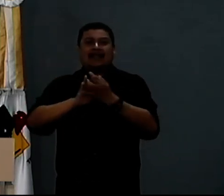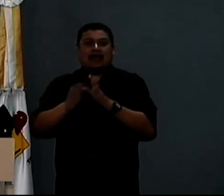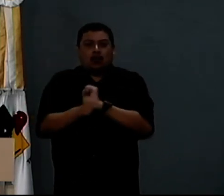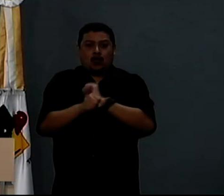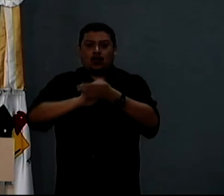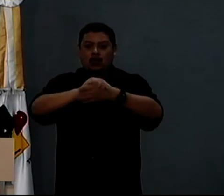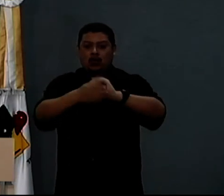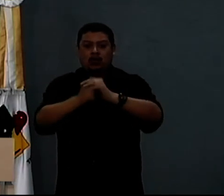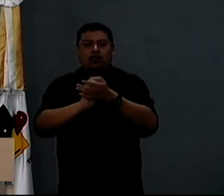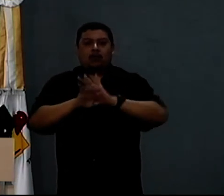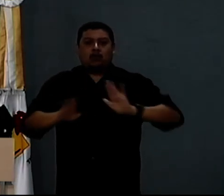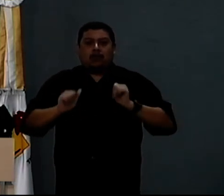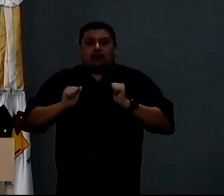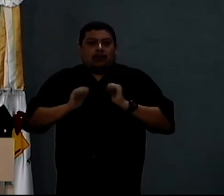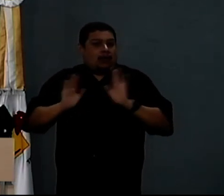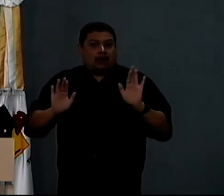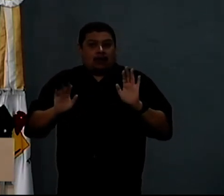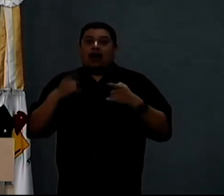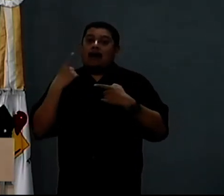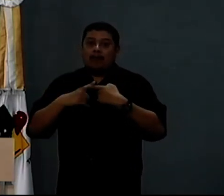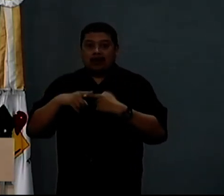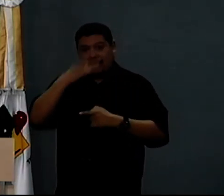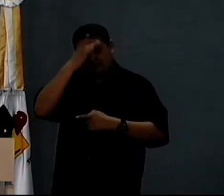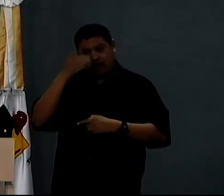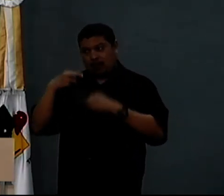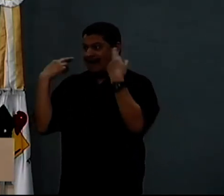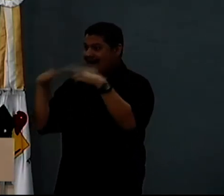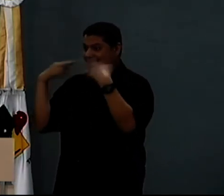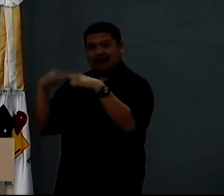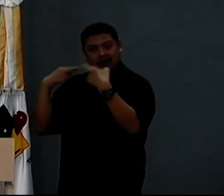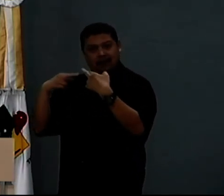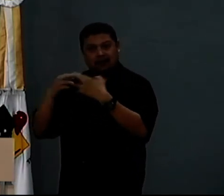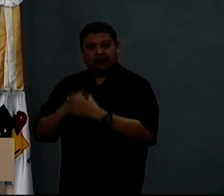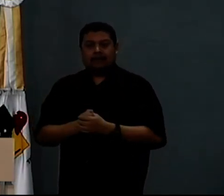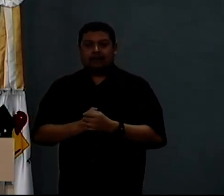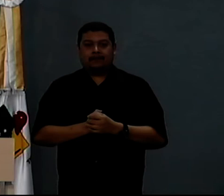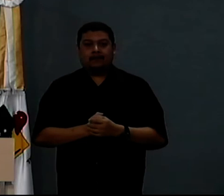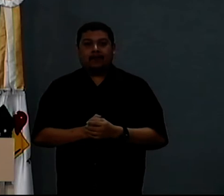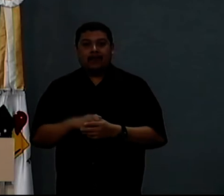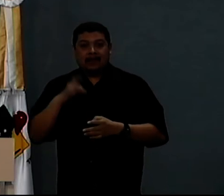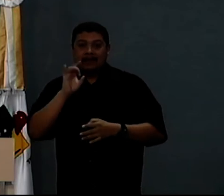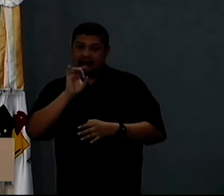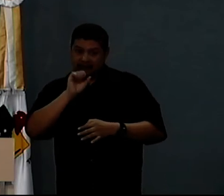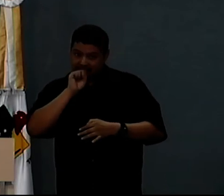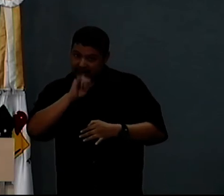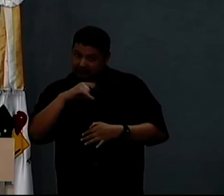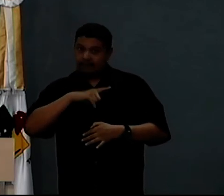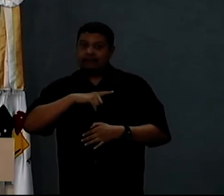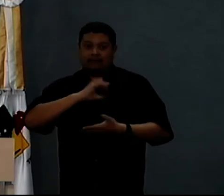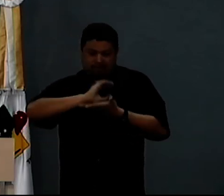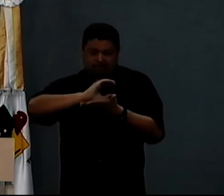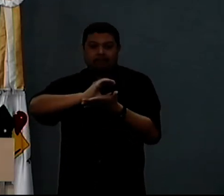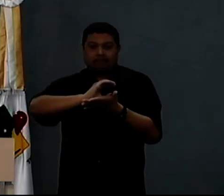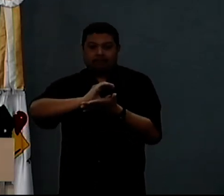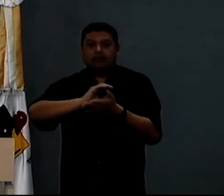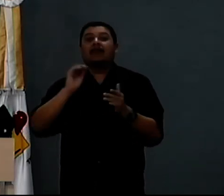ponte lá do Afonso Pena, está com toda a razão. Tem o dinheiro, se falta o quê? Planejamento. Falta se